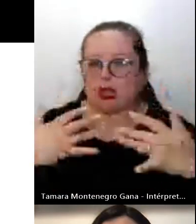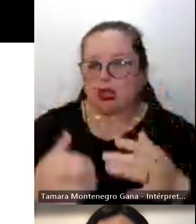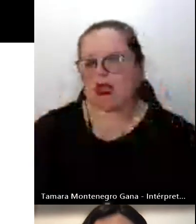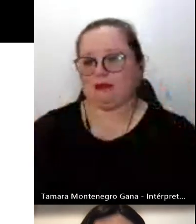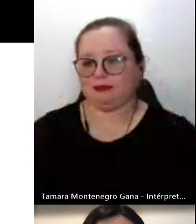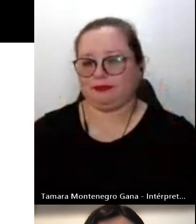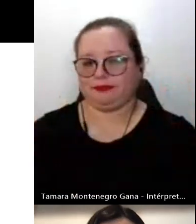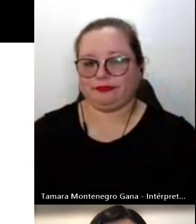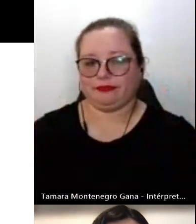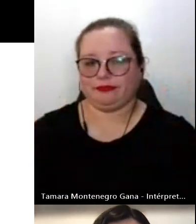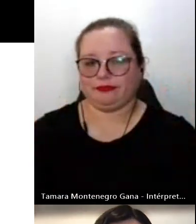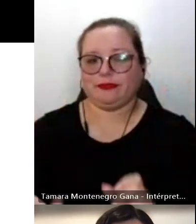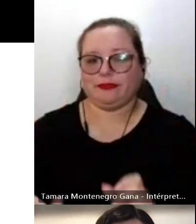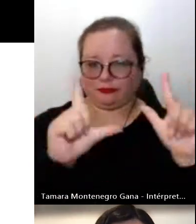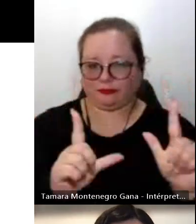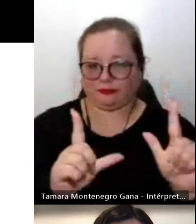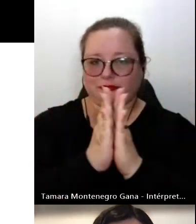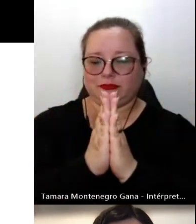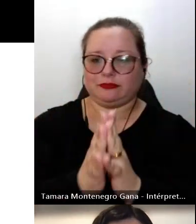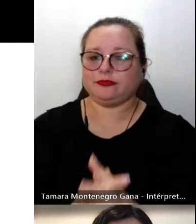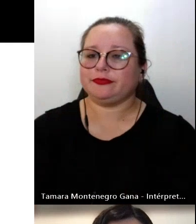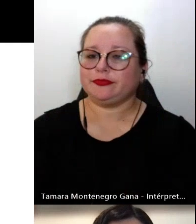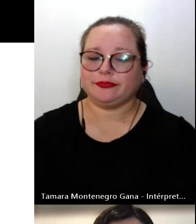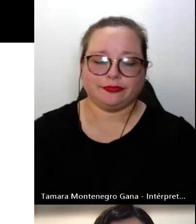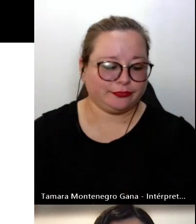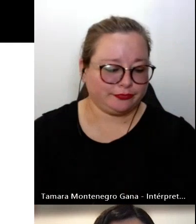La siguiente.